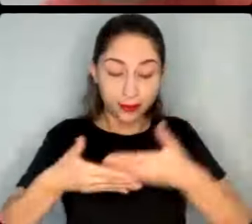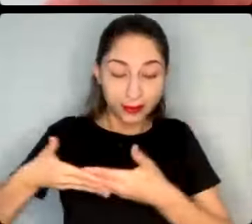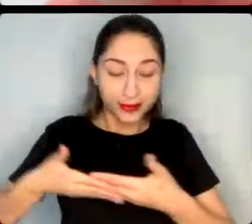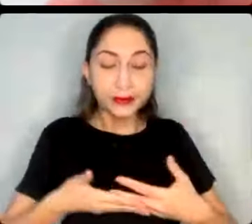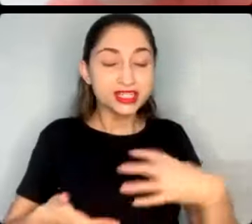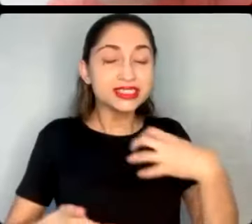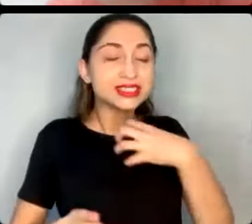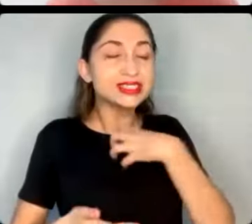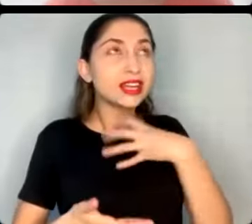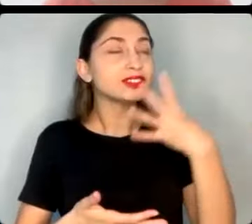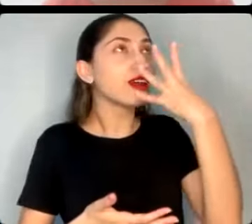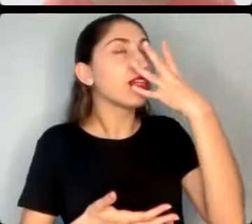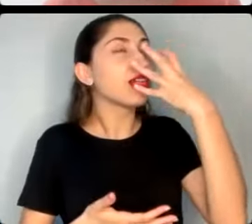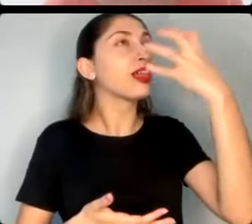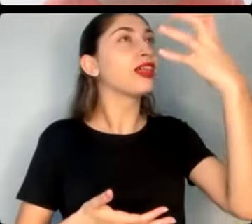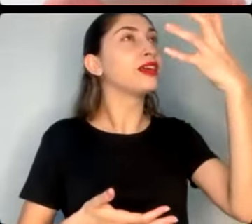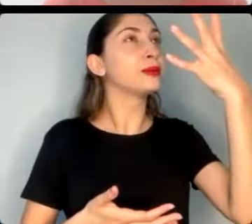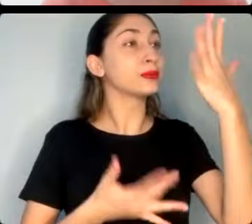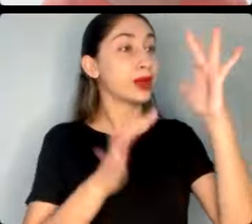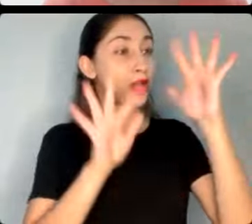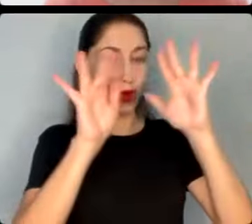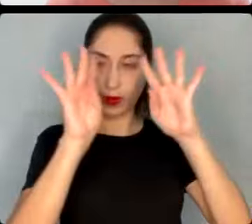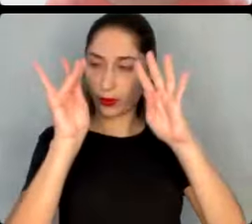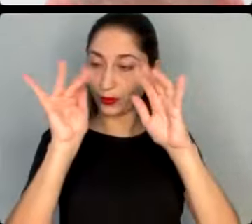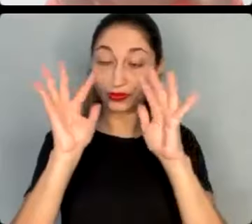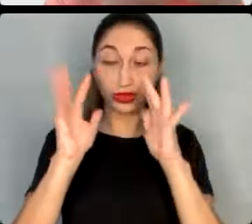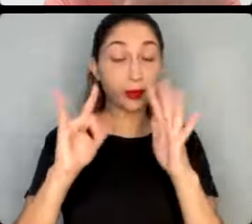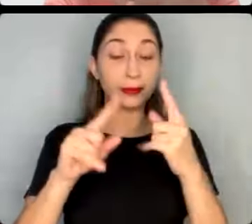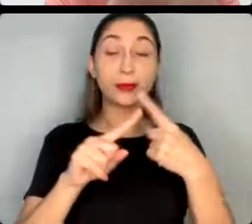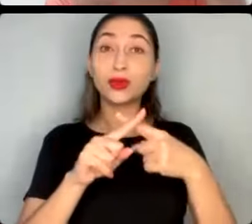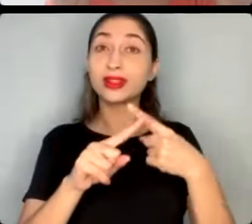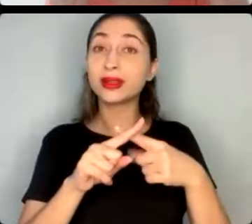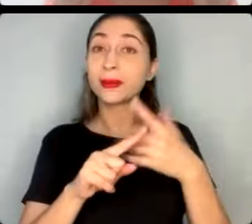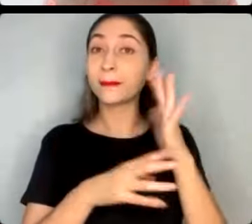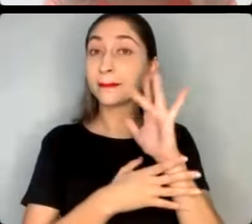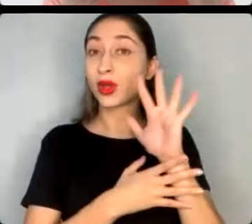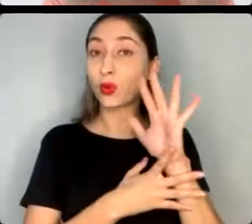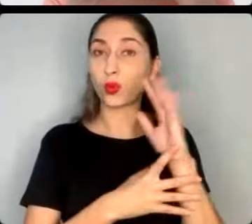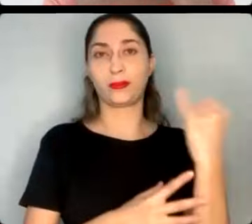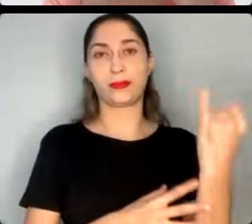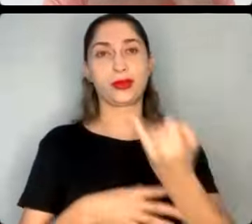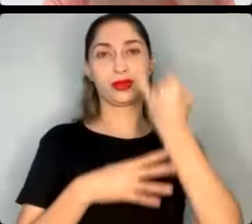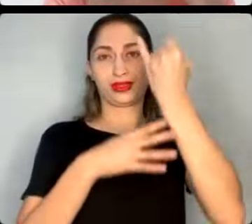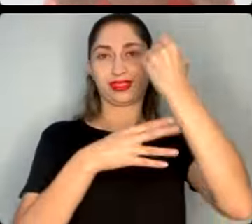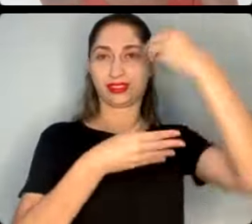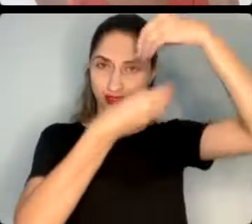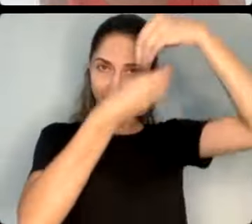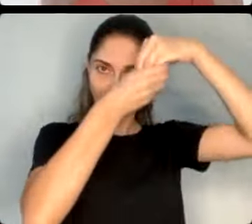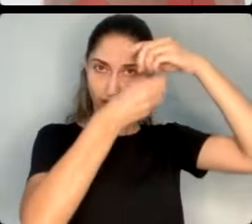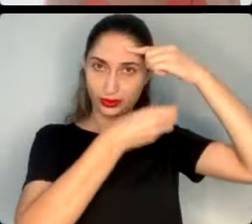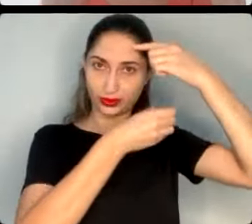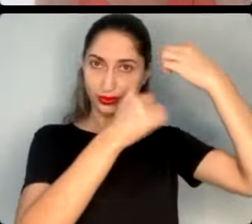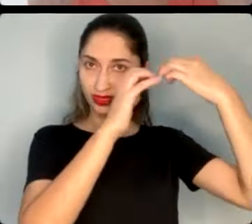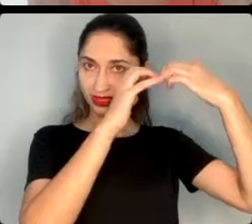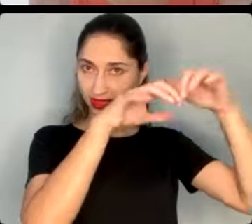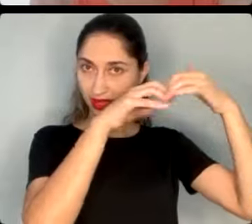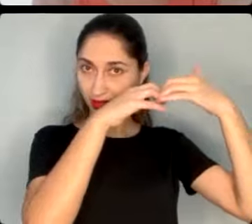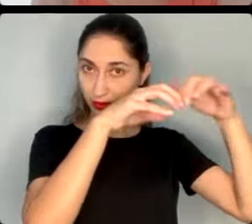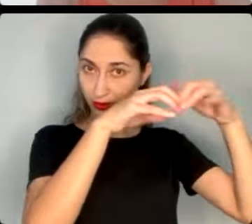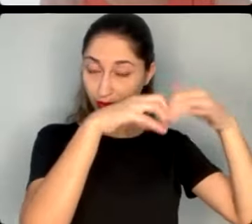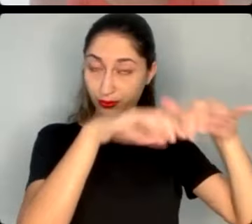muito grande no nosso cérebro. Então, a gente fala um pouquinho do polegar, que o polegar é o único